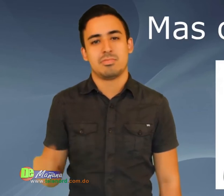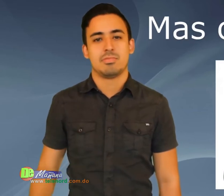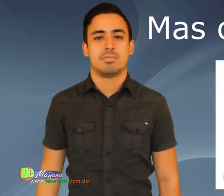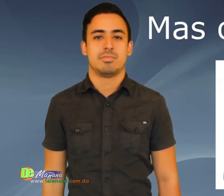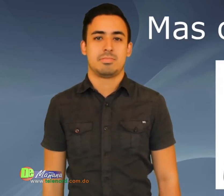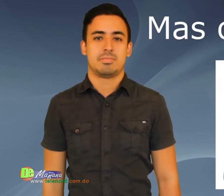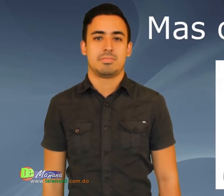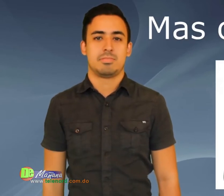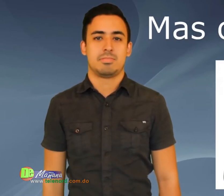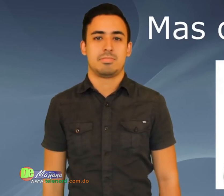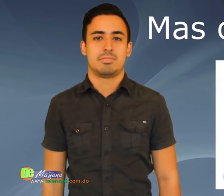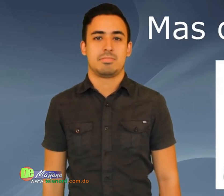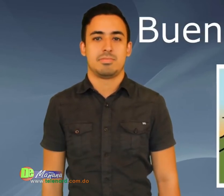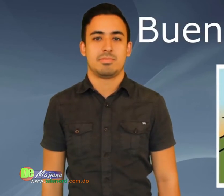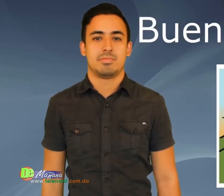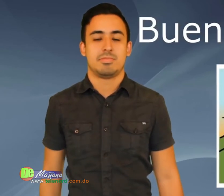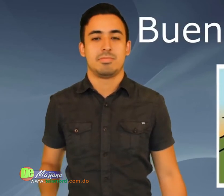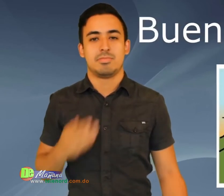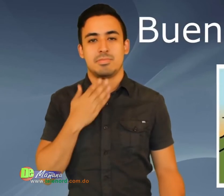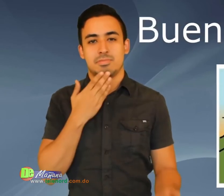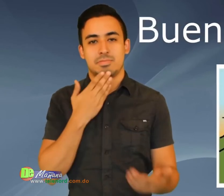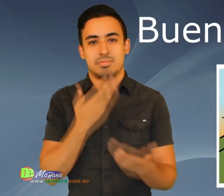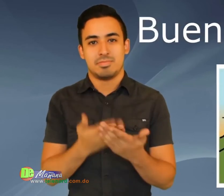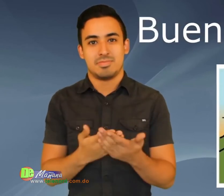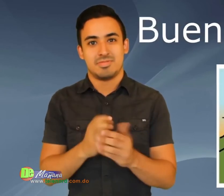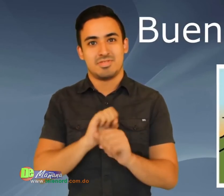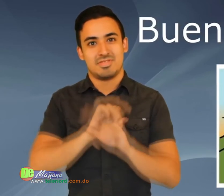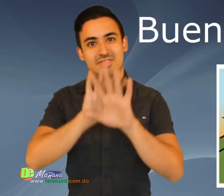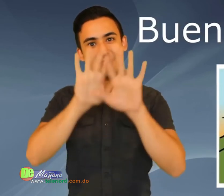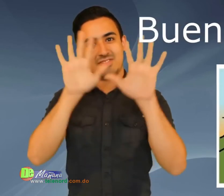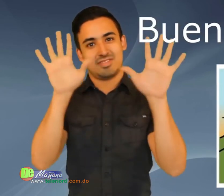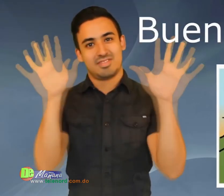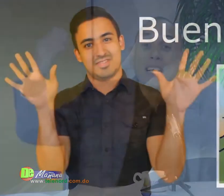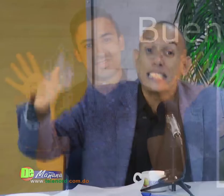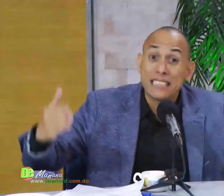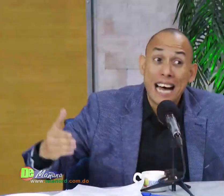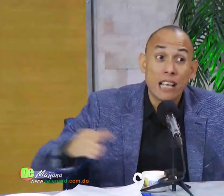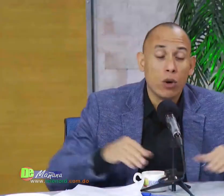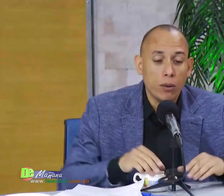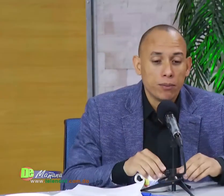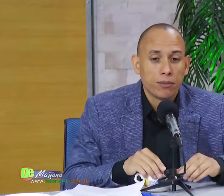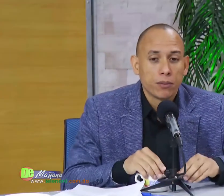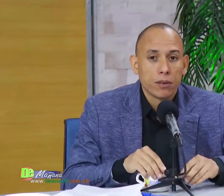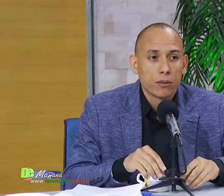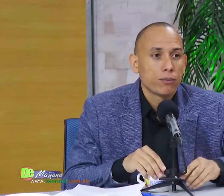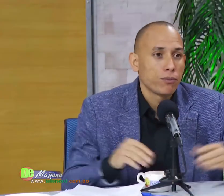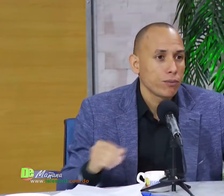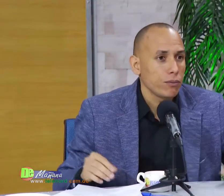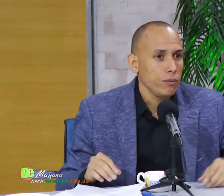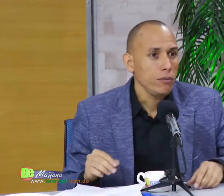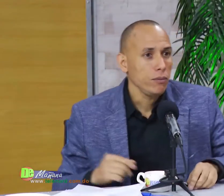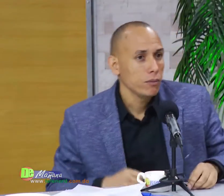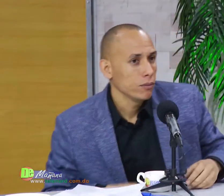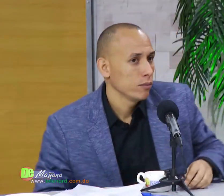y pueda comunicarse. Eso debería ser algo universal. Pero el Estado... que vengo trabajando y tratando de aprender.